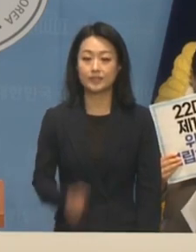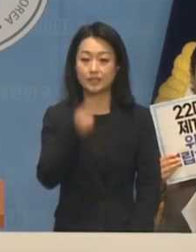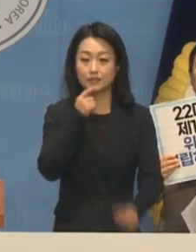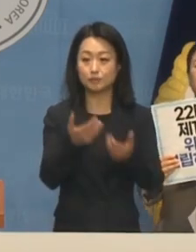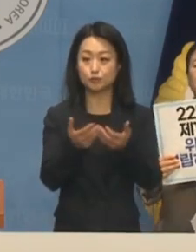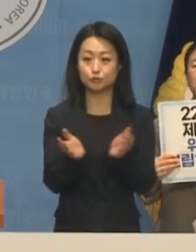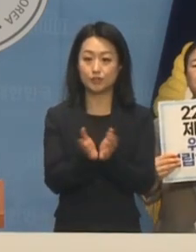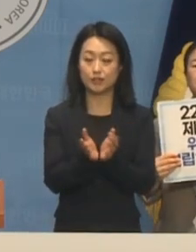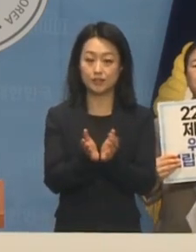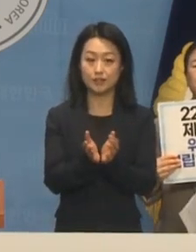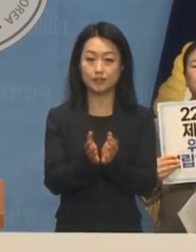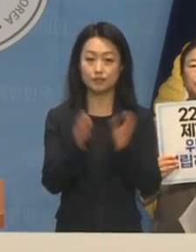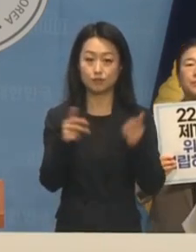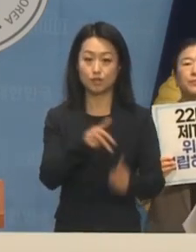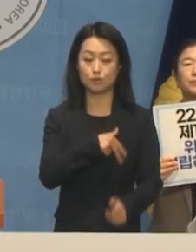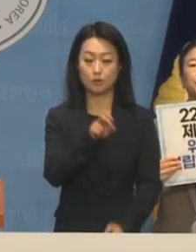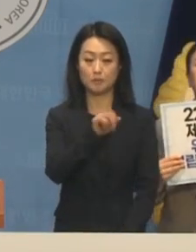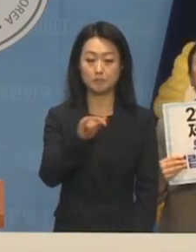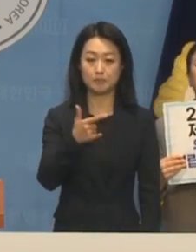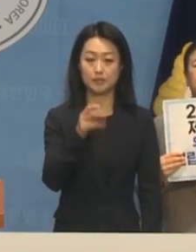더불어민주당 민형배입니다.